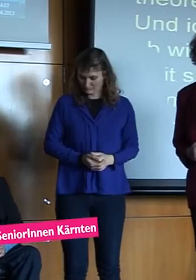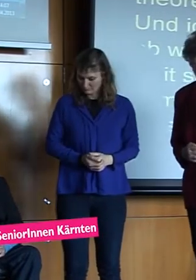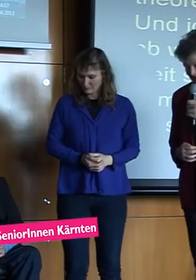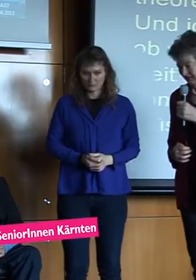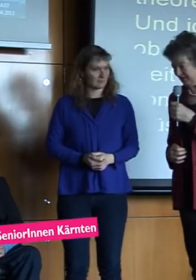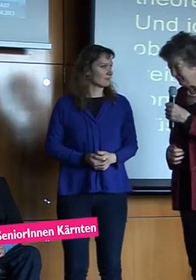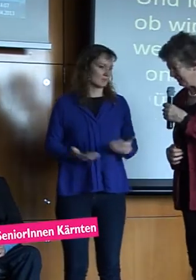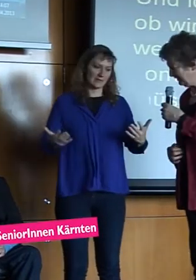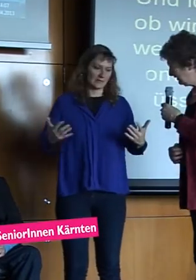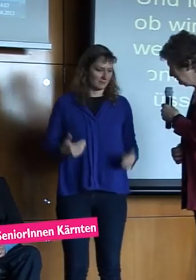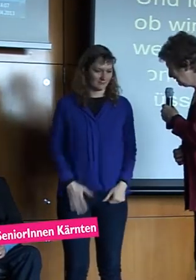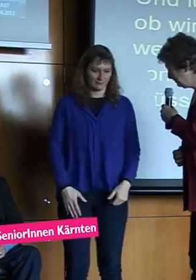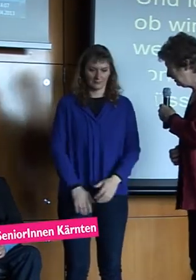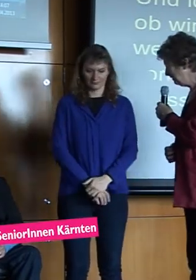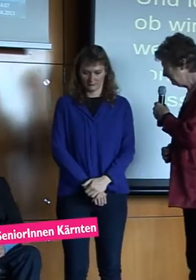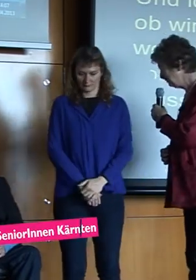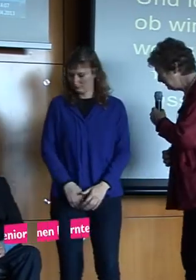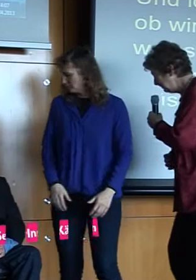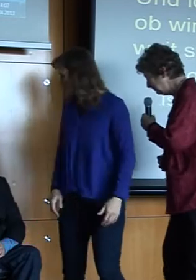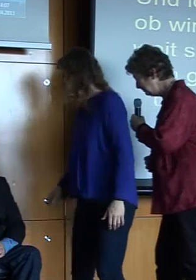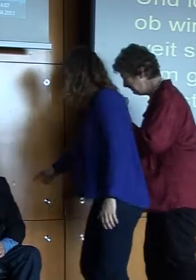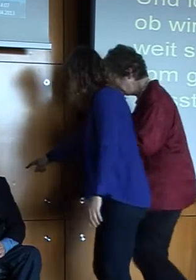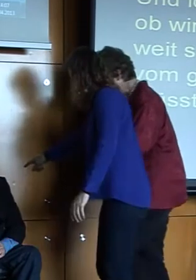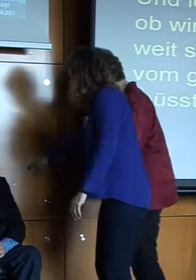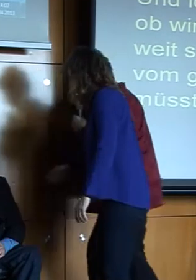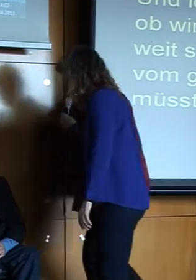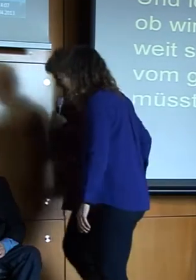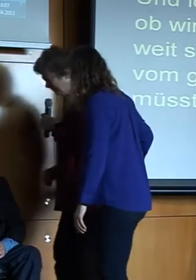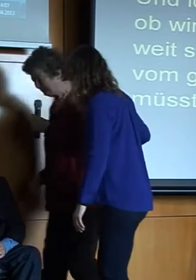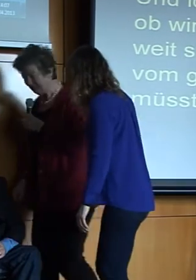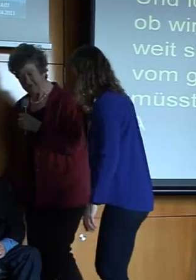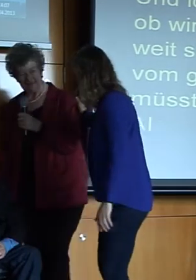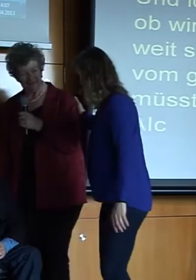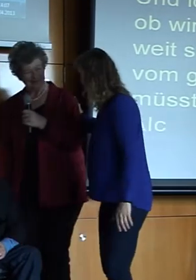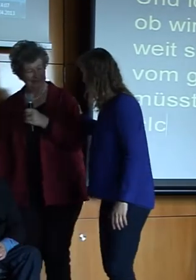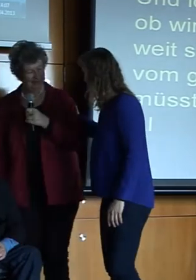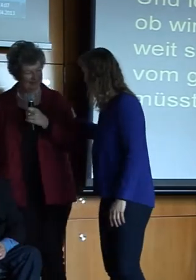Ja, jetzt muss ich wieder woanders hin. Warte mal, was mache ich? Ich stelle mich hinter dich. Ja, genau, so.